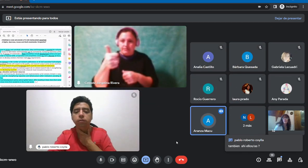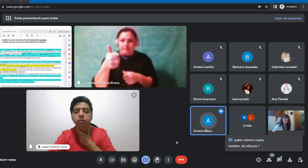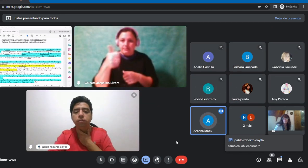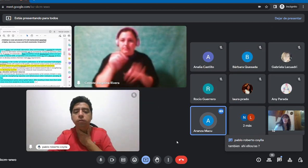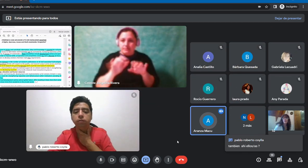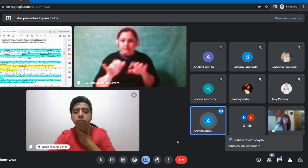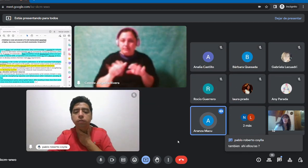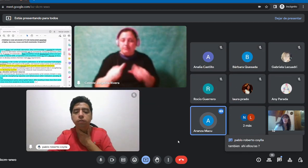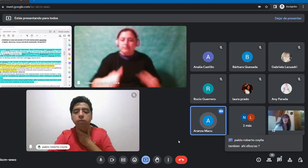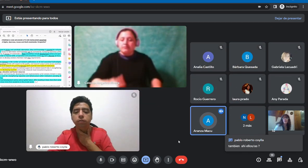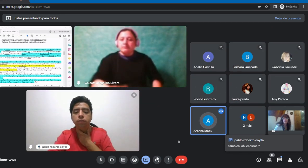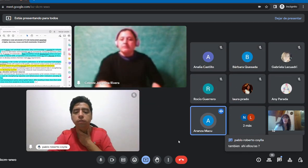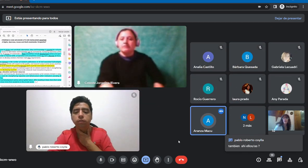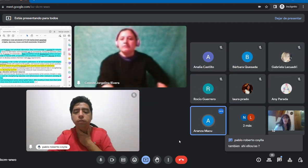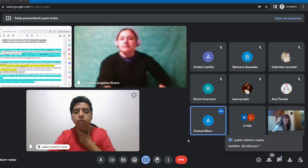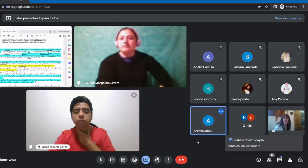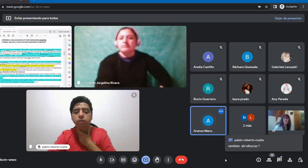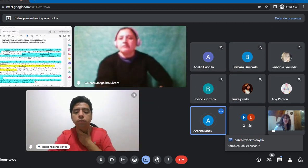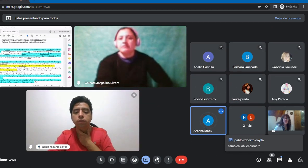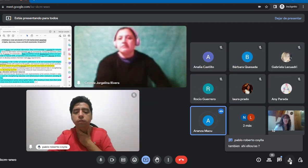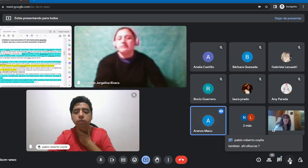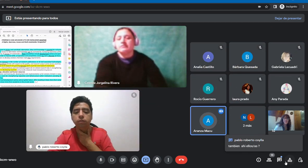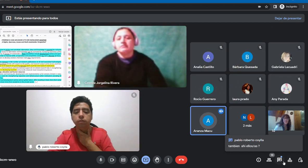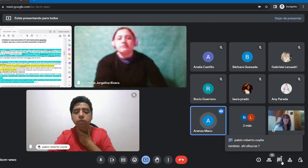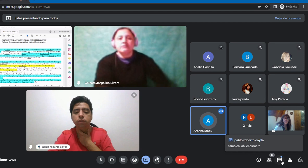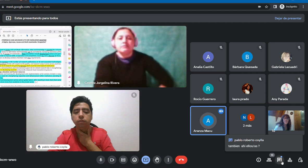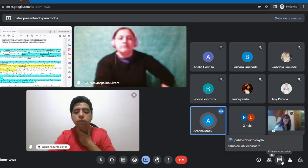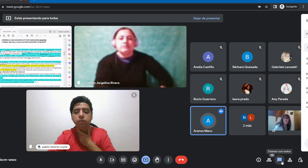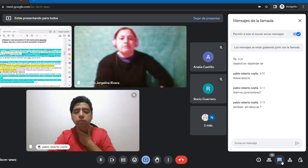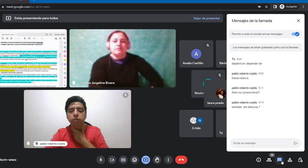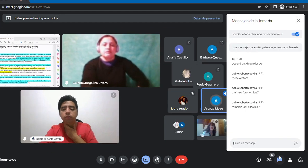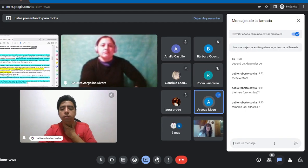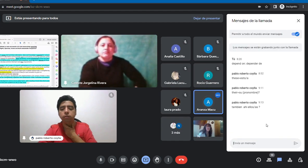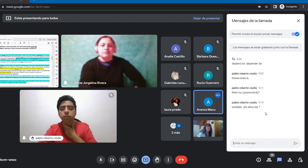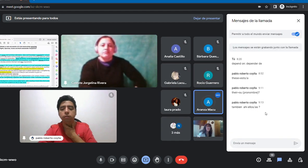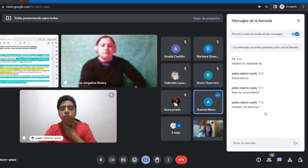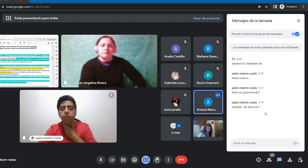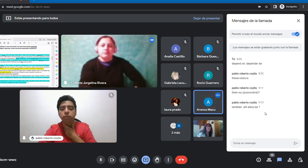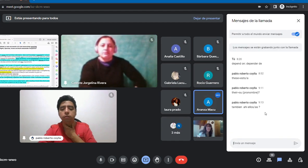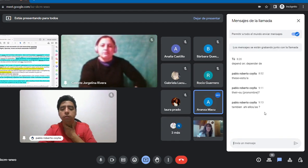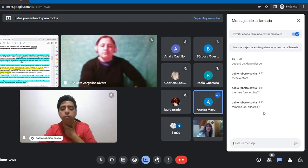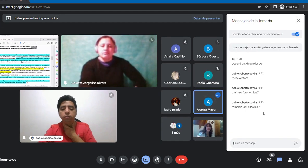Pregunta también por la palabra, si también va ahí ellos y ellas.